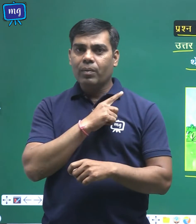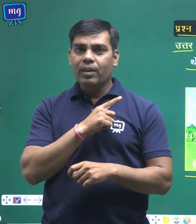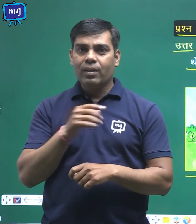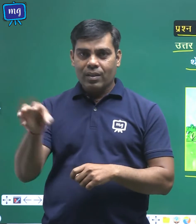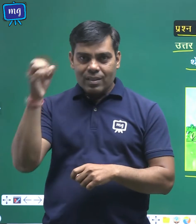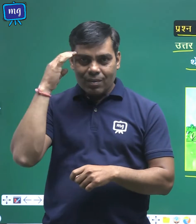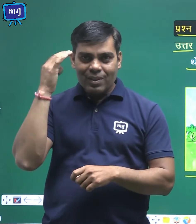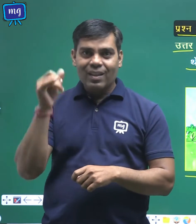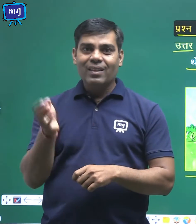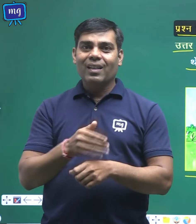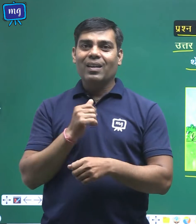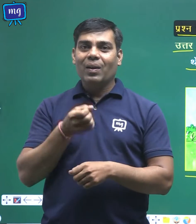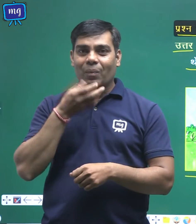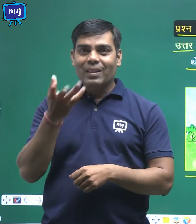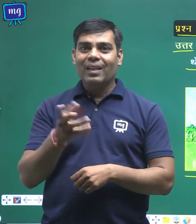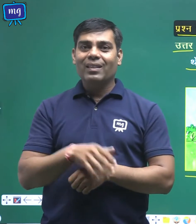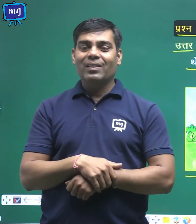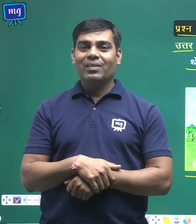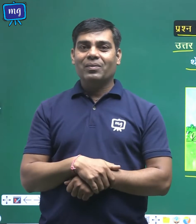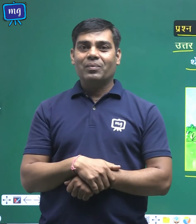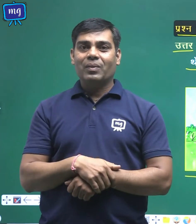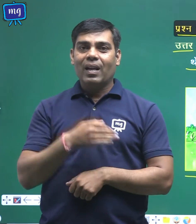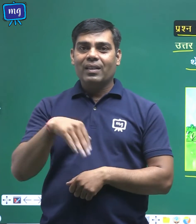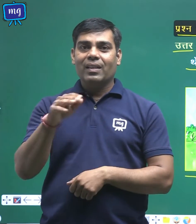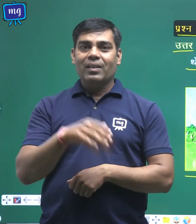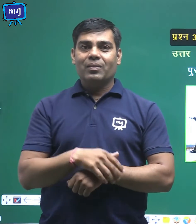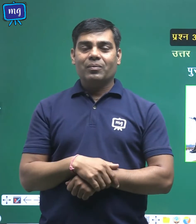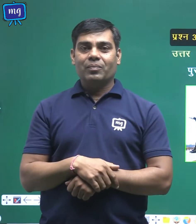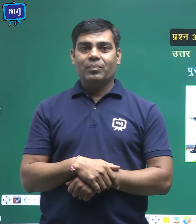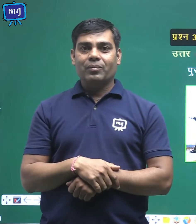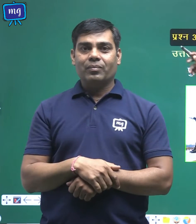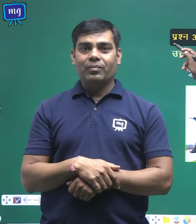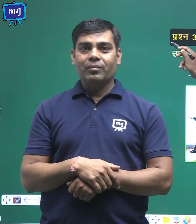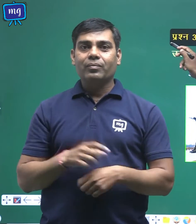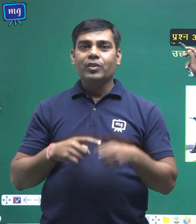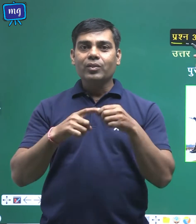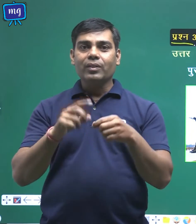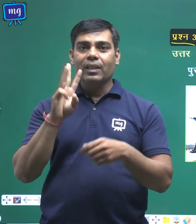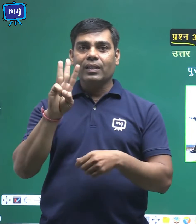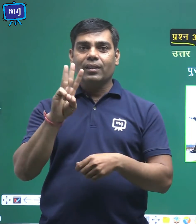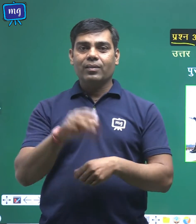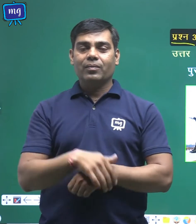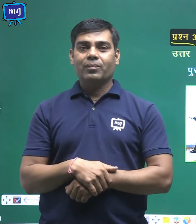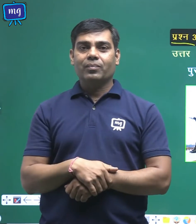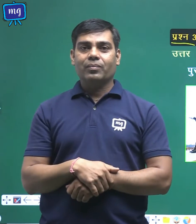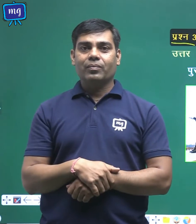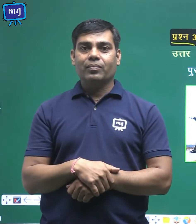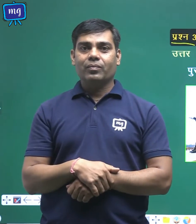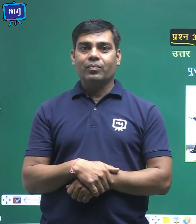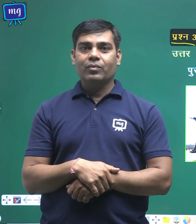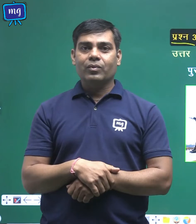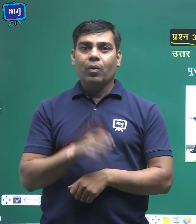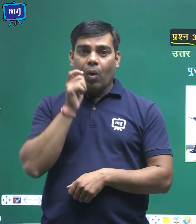समझाया था, बताया था। आगे चलें। प्रश्न 3, पुरखों